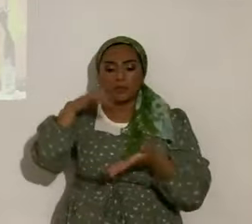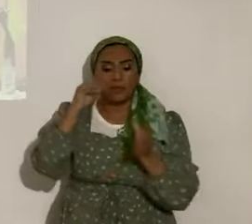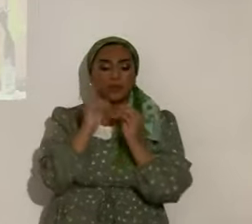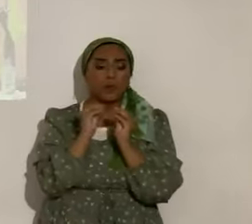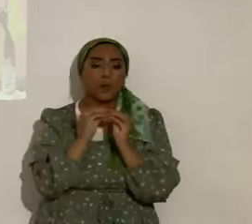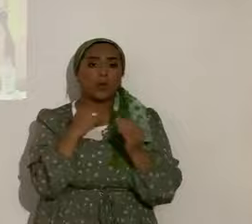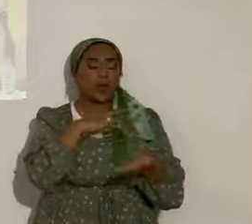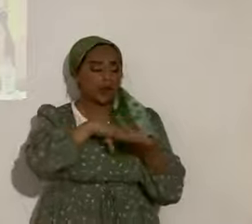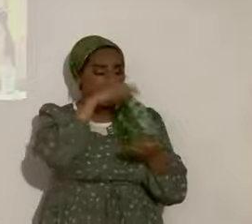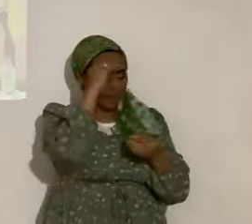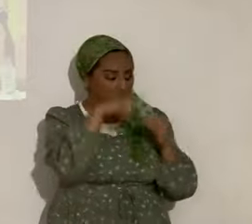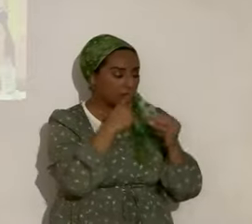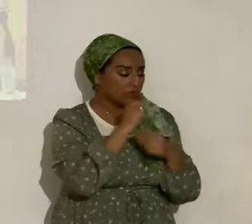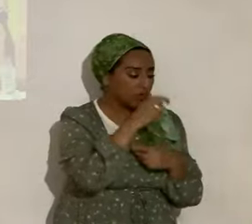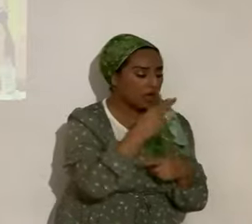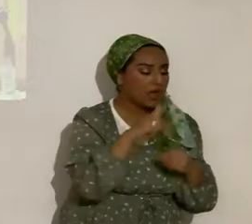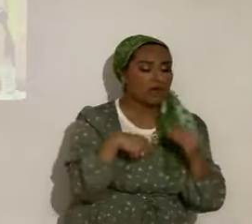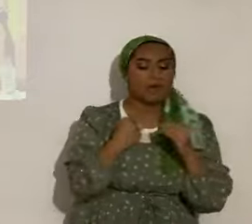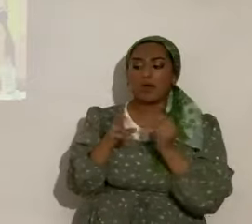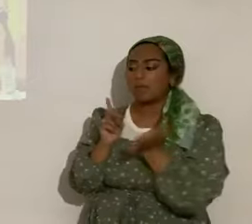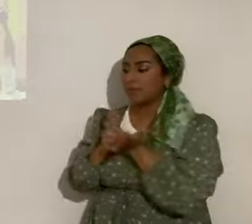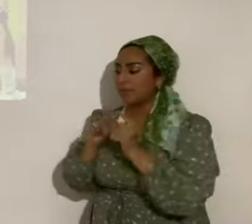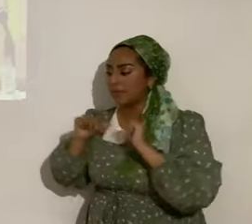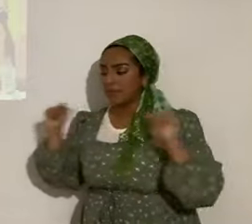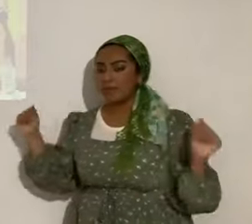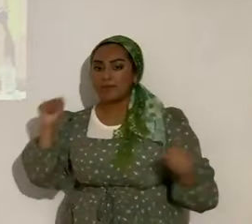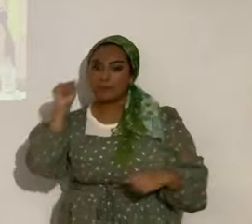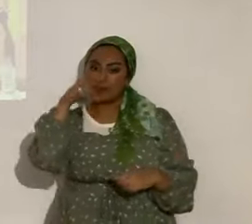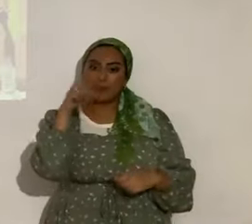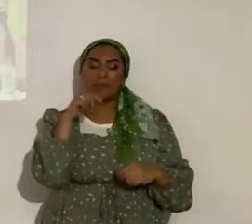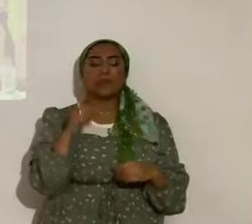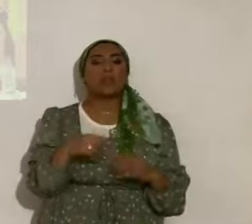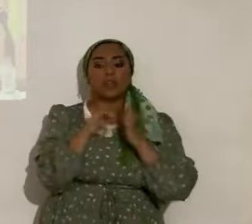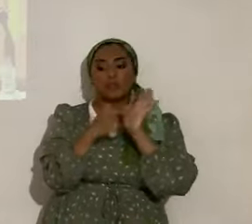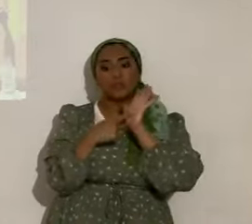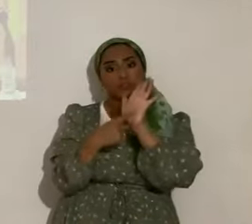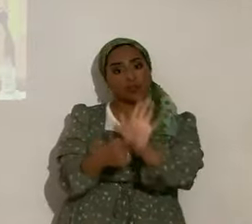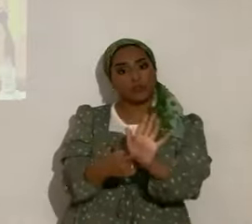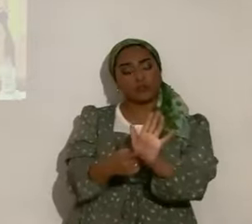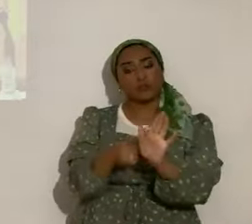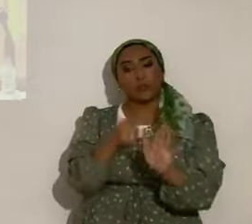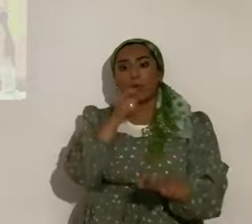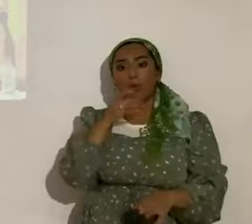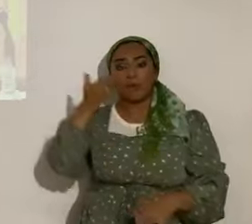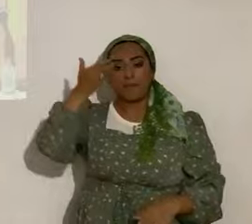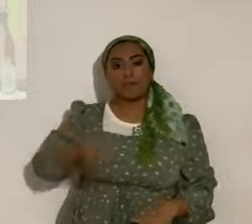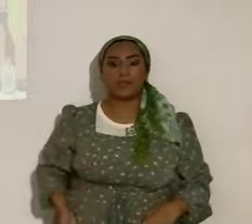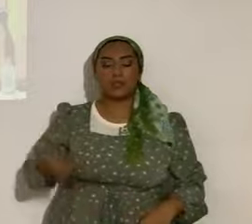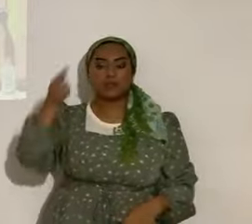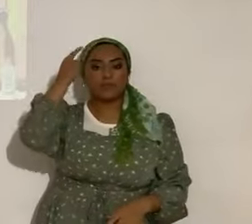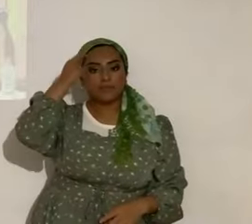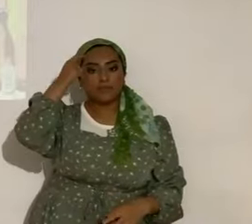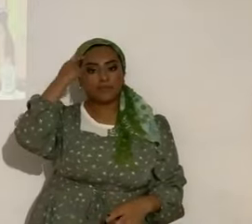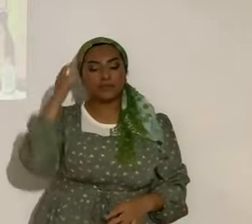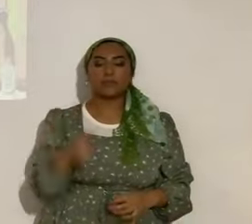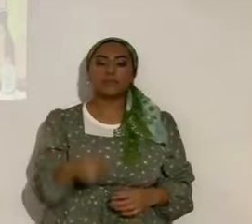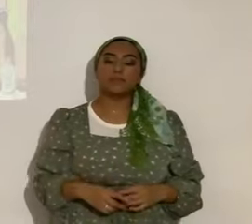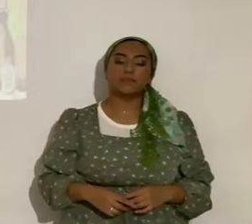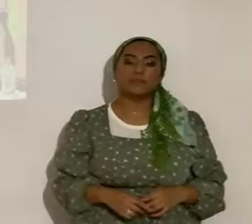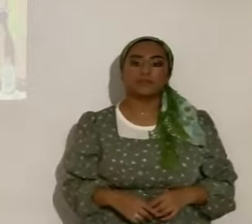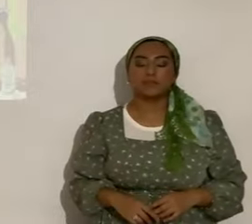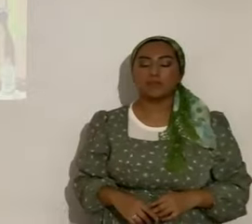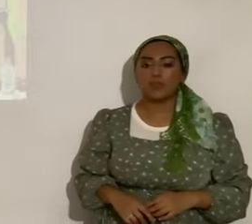tanto de Torah como de medicina, etcétera, etcétera. Bueno, eso refleja mi manifestación de mi propio estado mental,